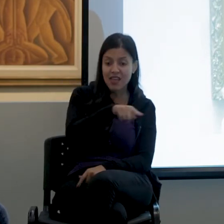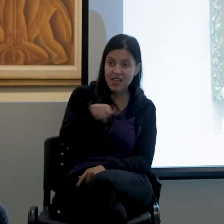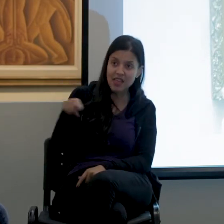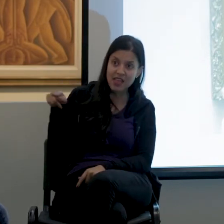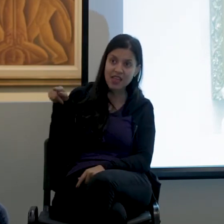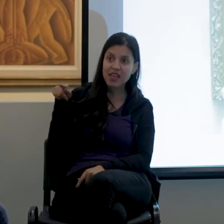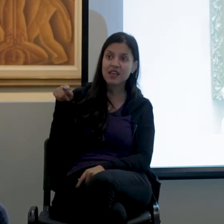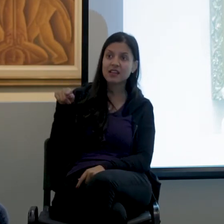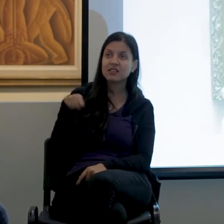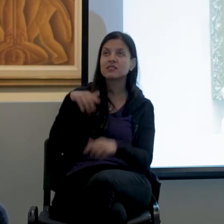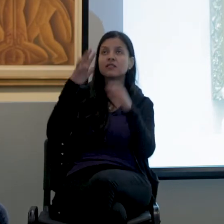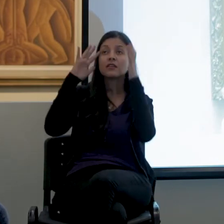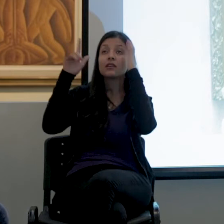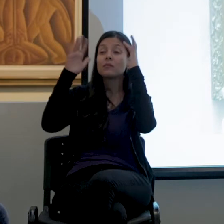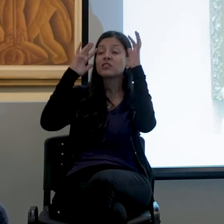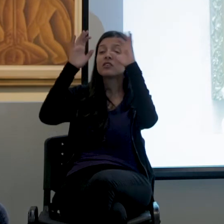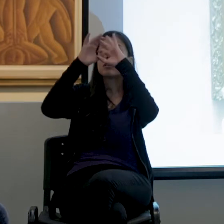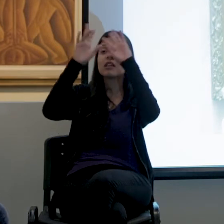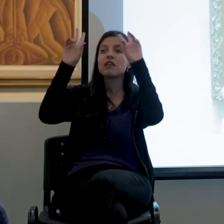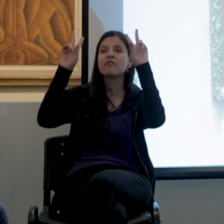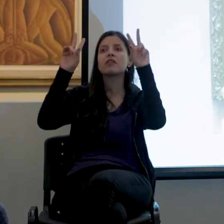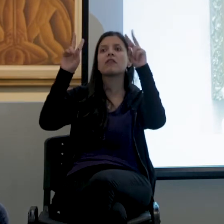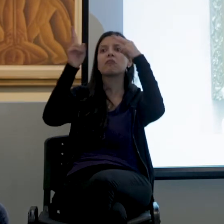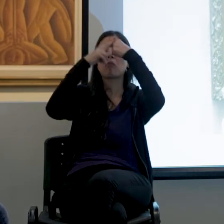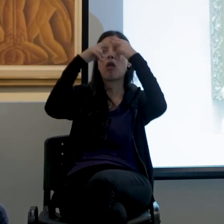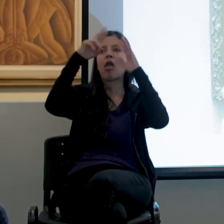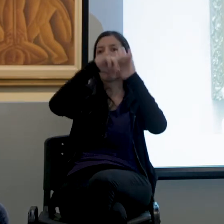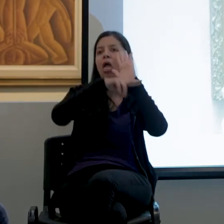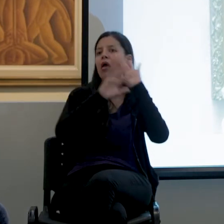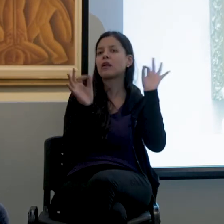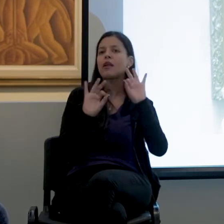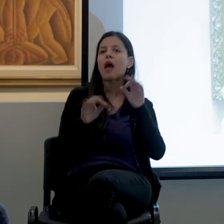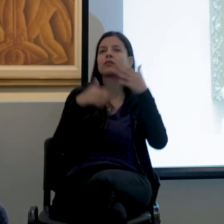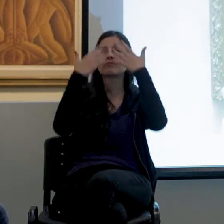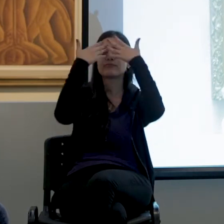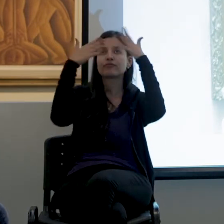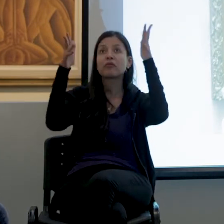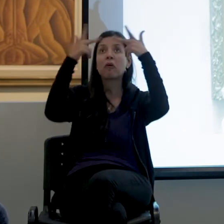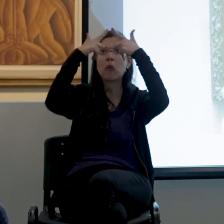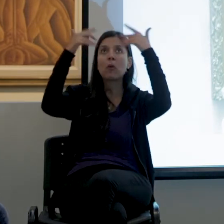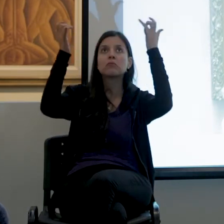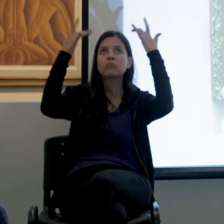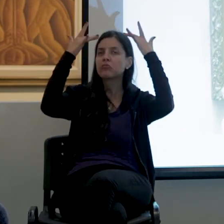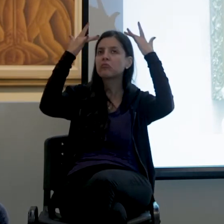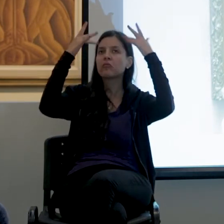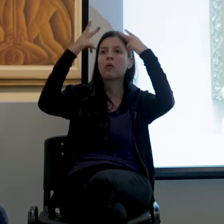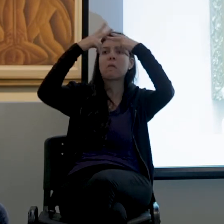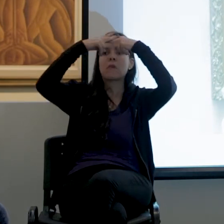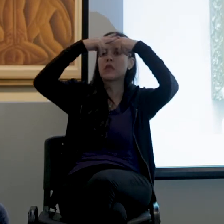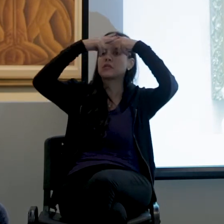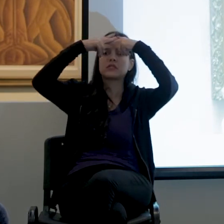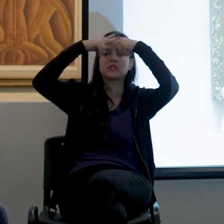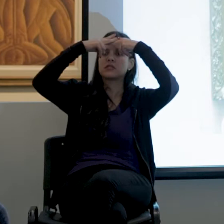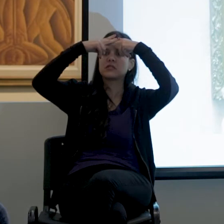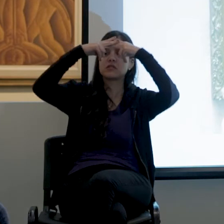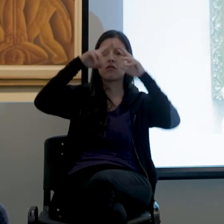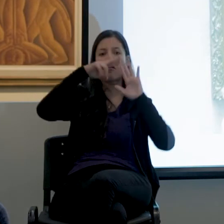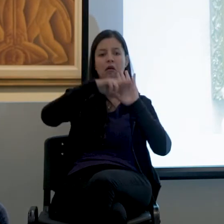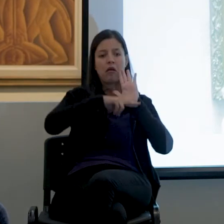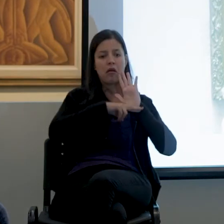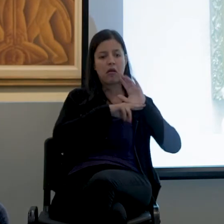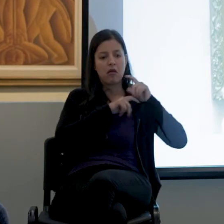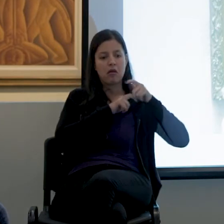são imaginações livres. Elas não estão coisificadas, presas à tradição e